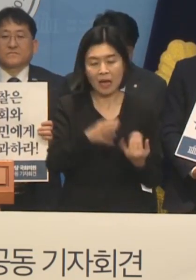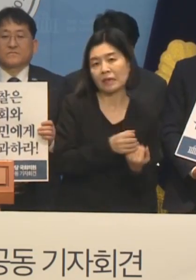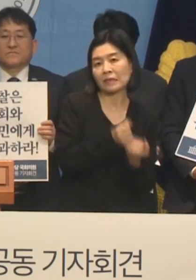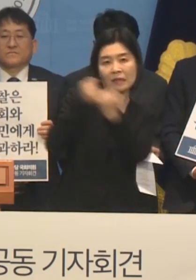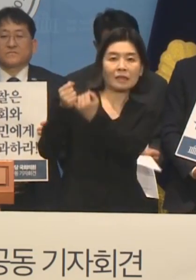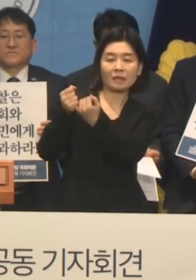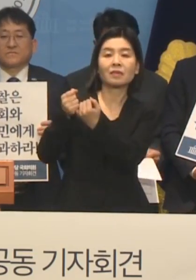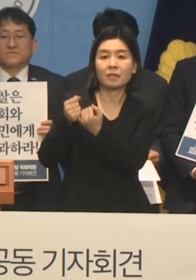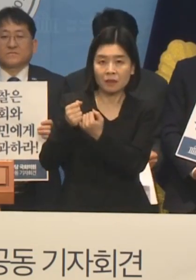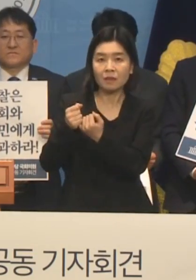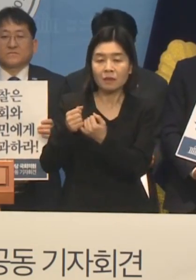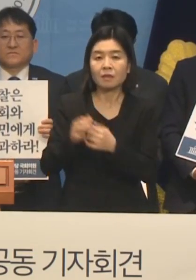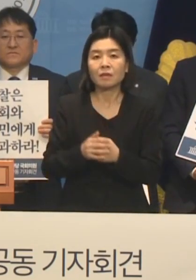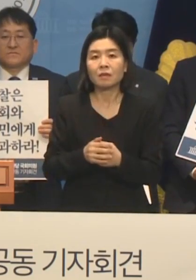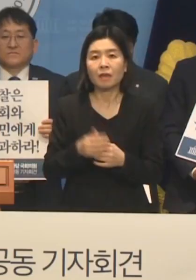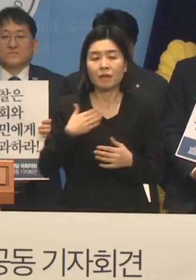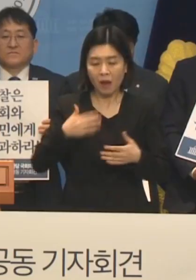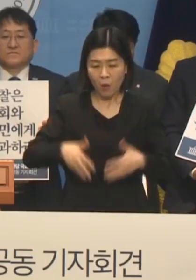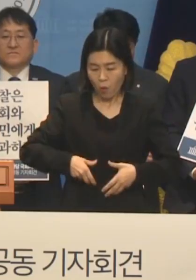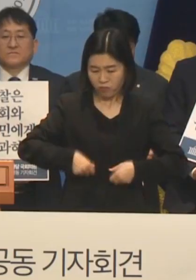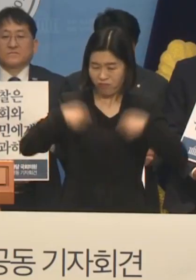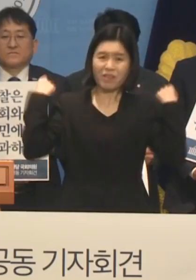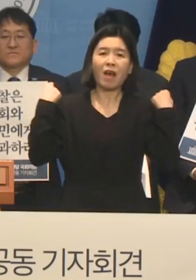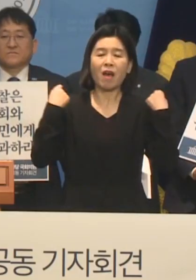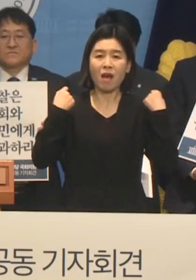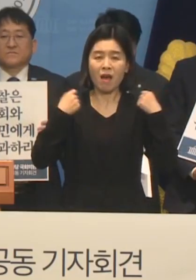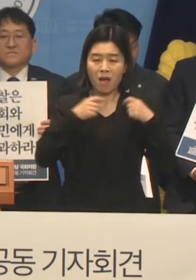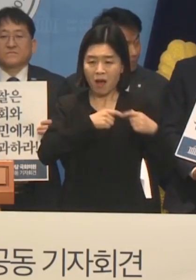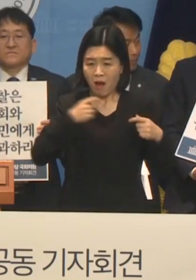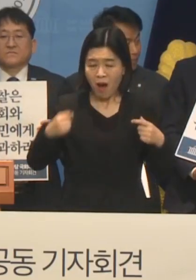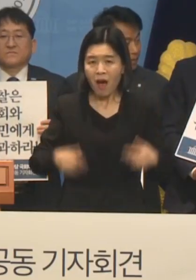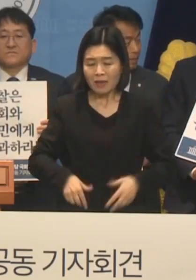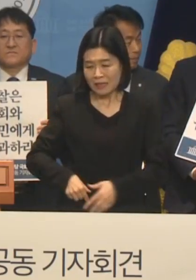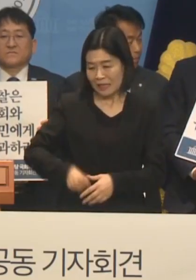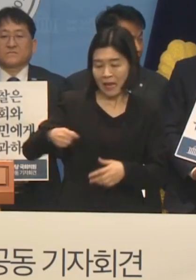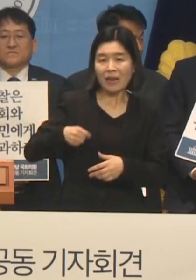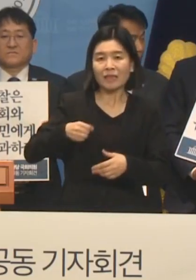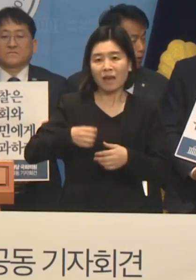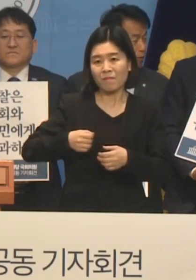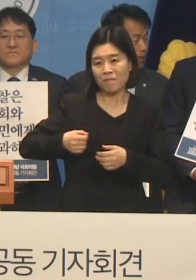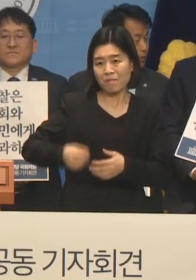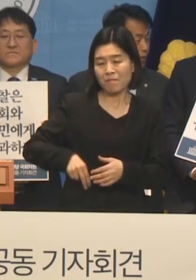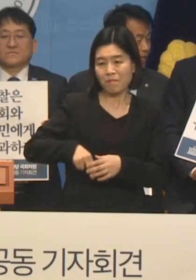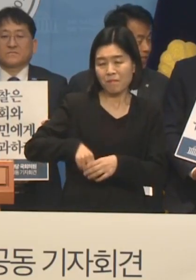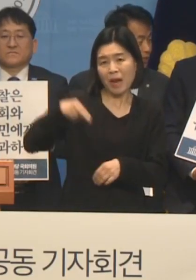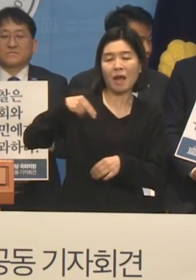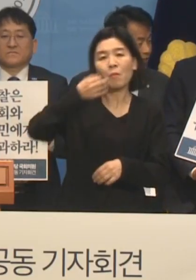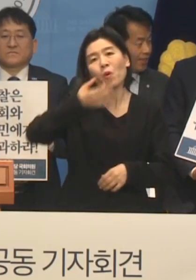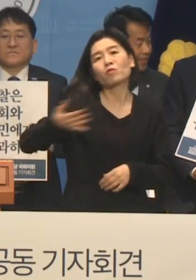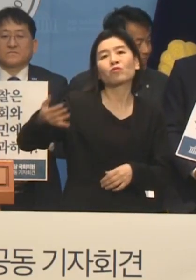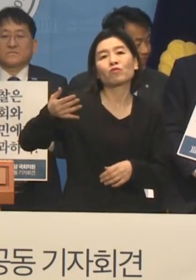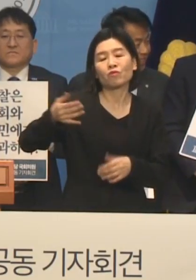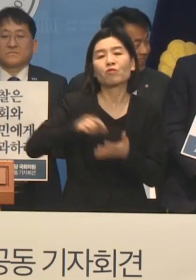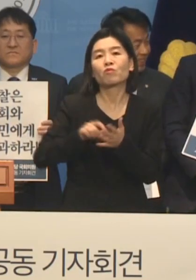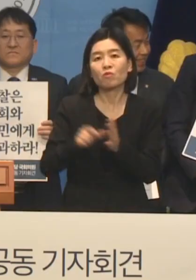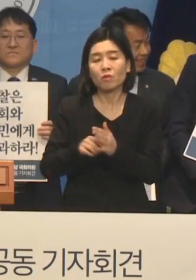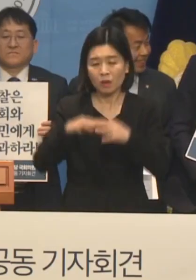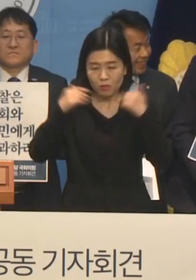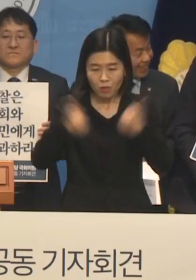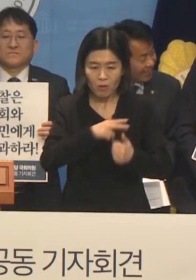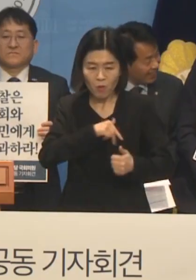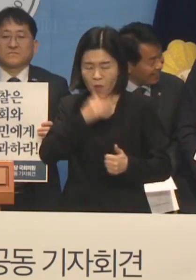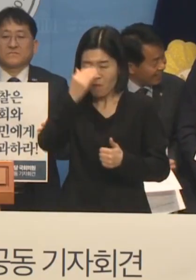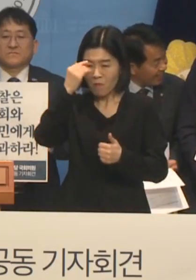이 과정에서 저의 상의가 벗겨져서 속옷과 맨살까지 드러났습니다. 국회의원에 대한